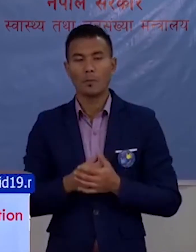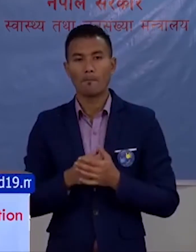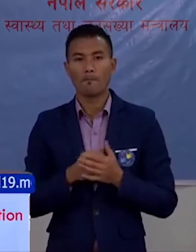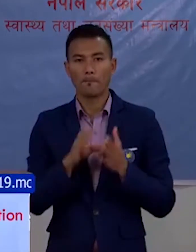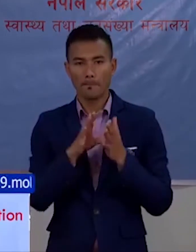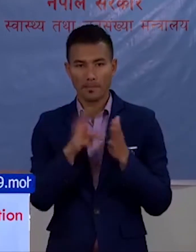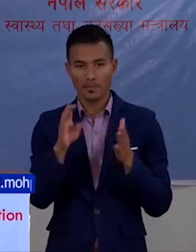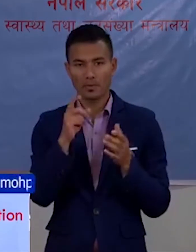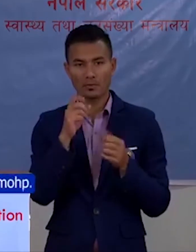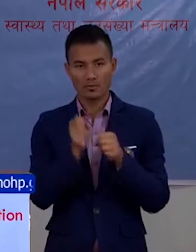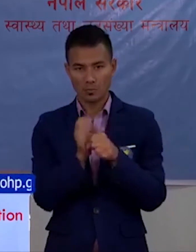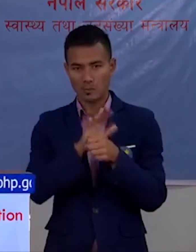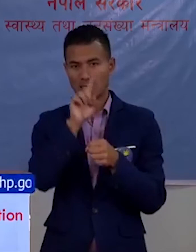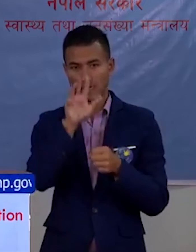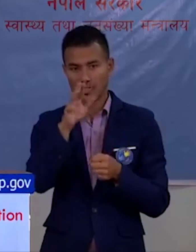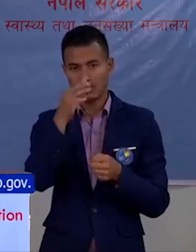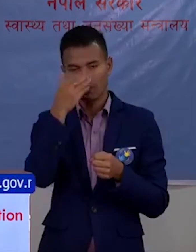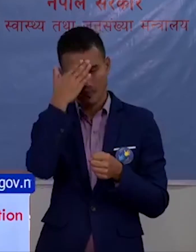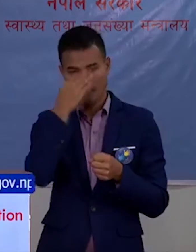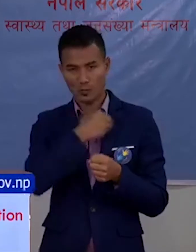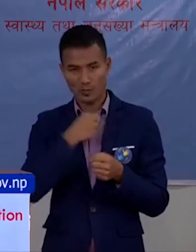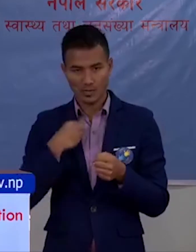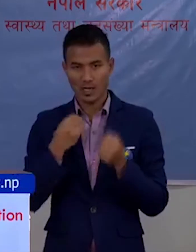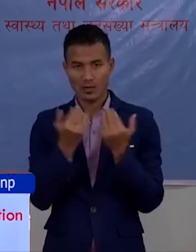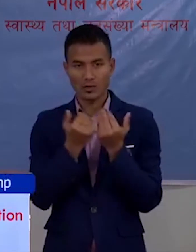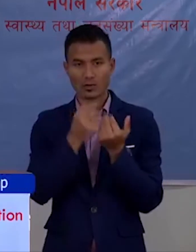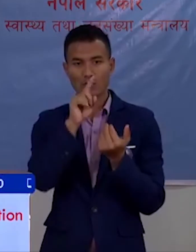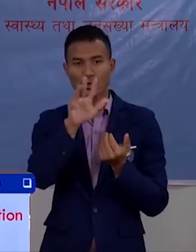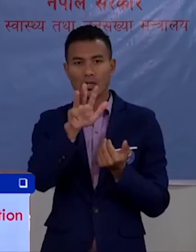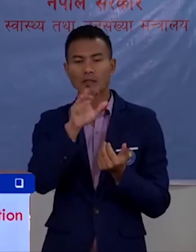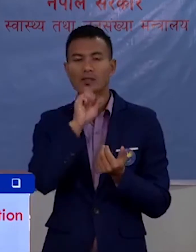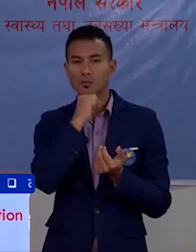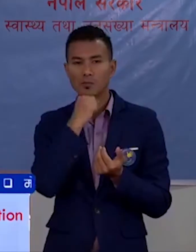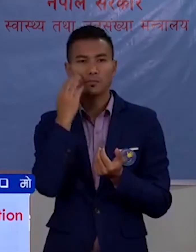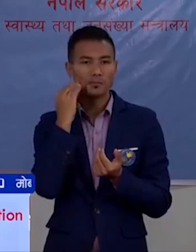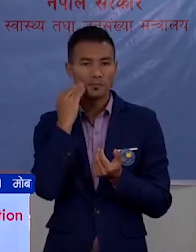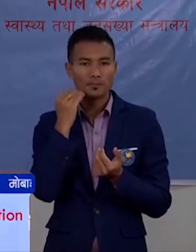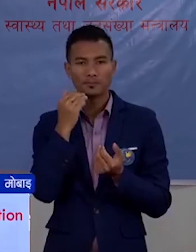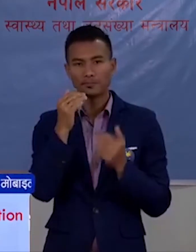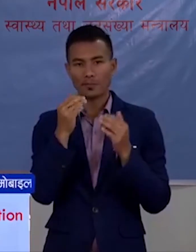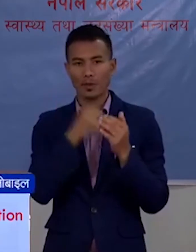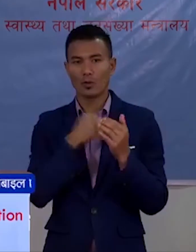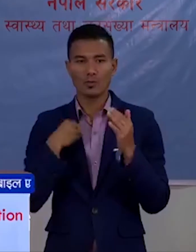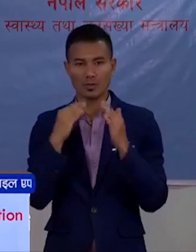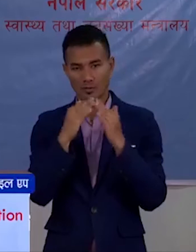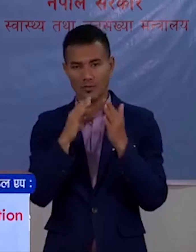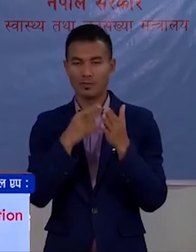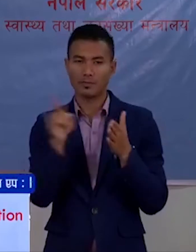बागलुङमा COVID-19 उपचारमा रहेकी 19 महिलाको डिस्चार्ज भएको छ।